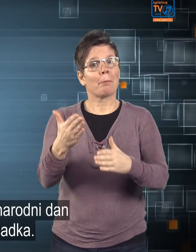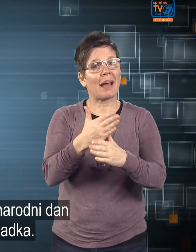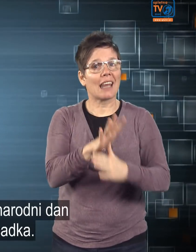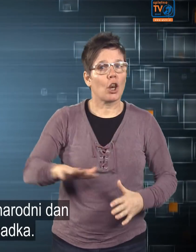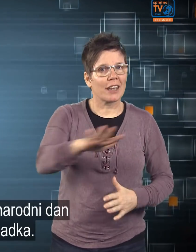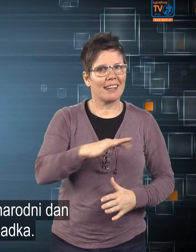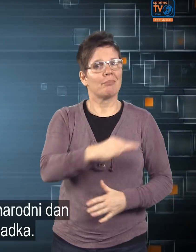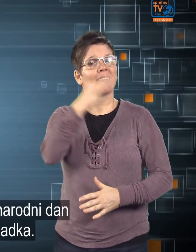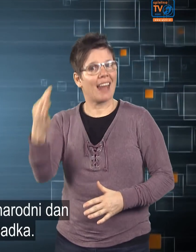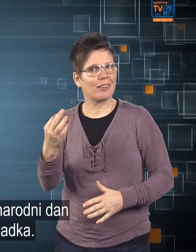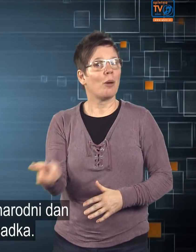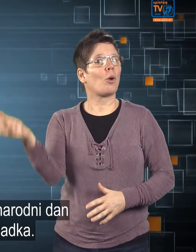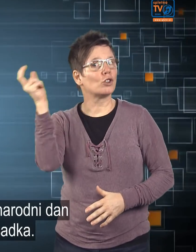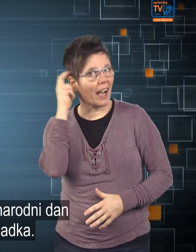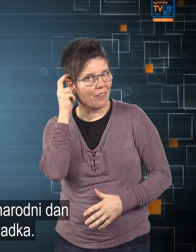vsadka.